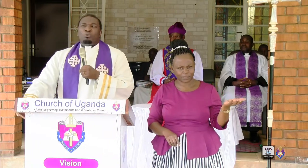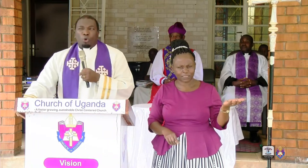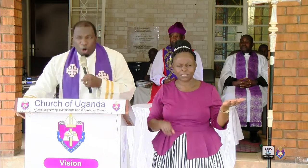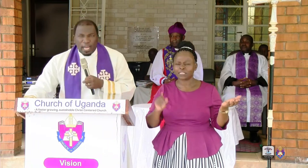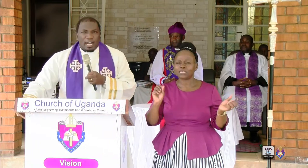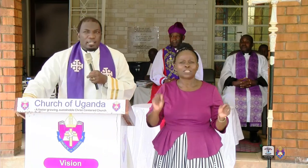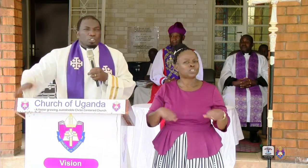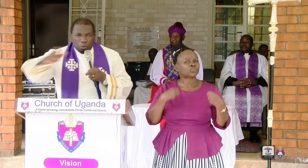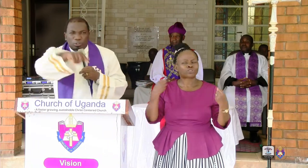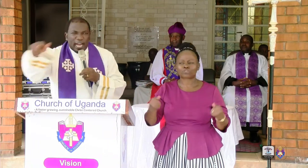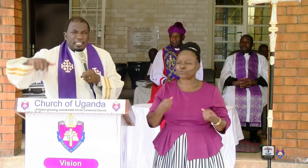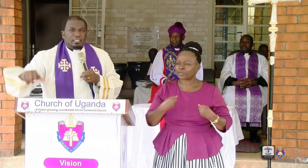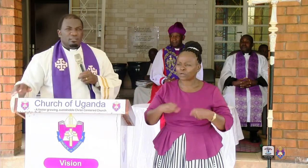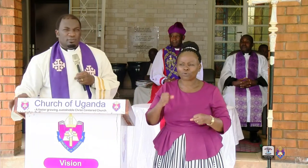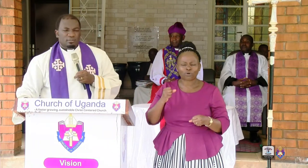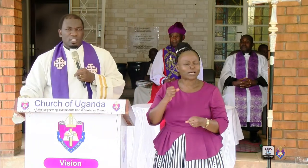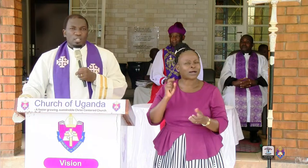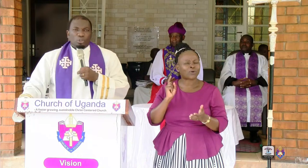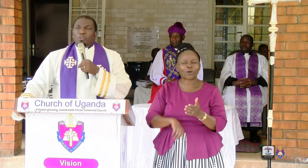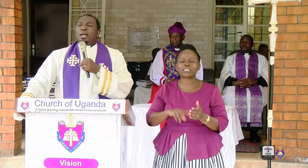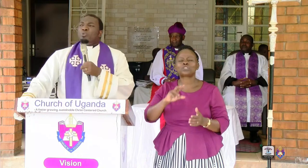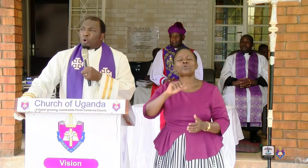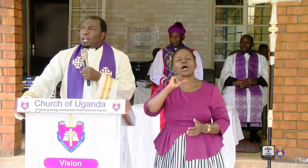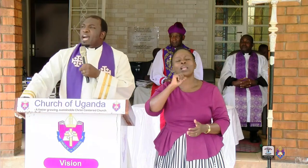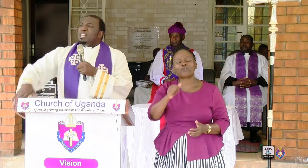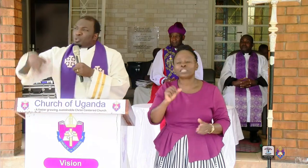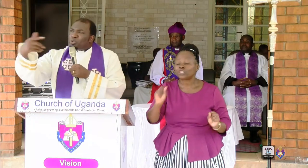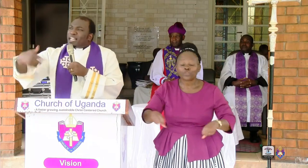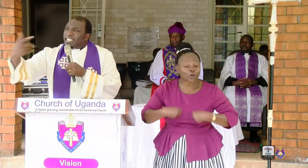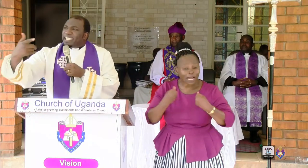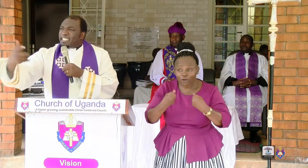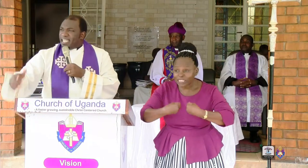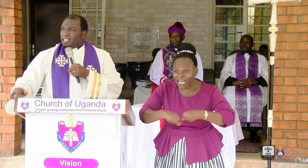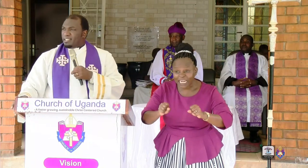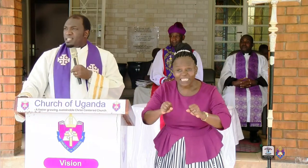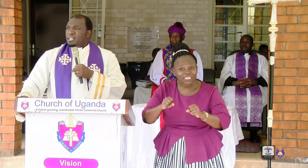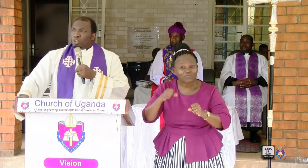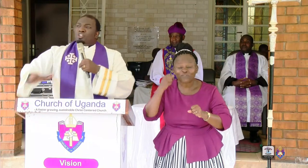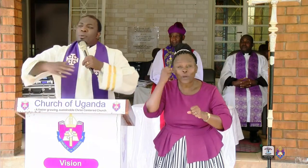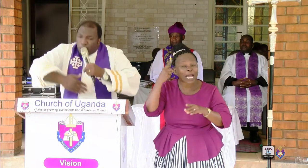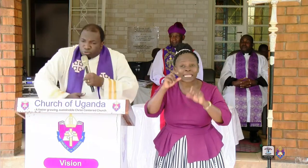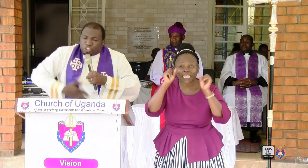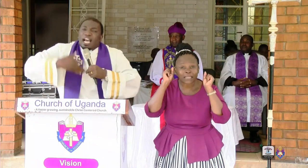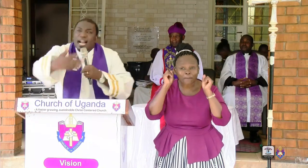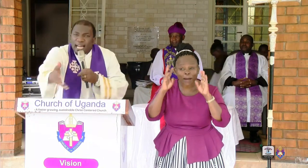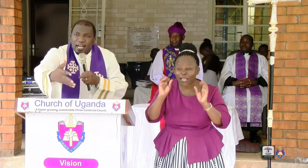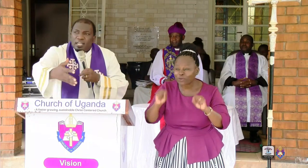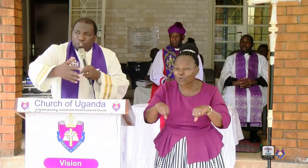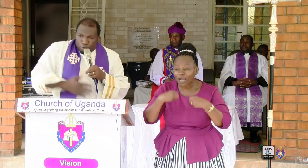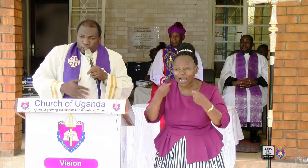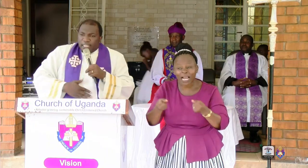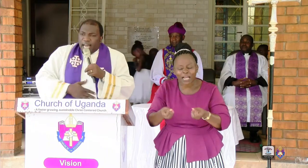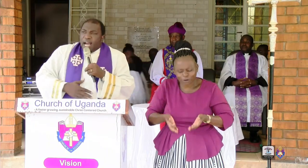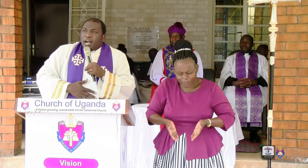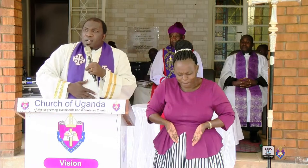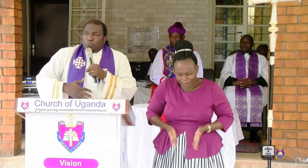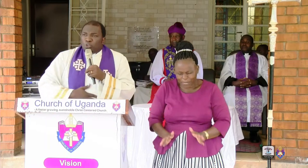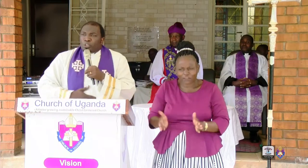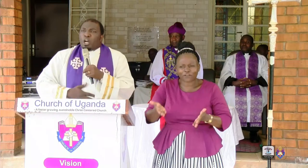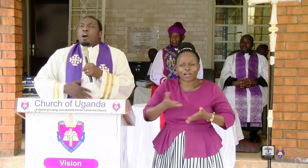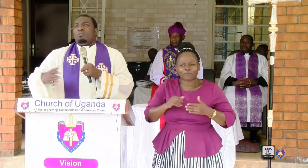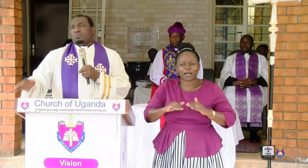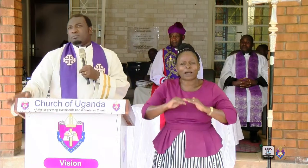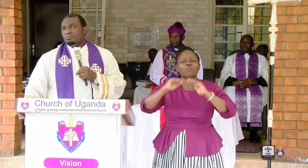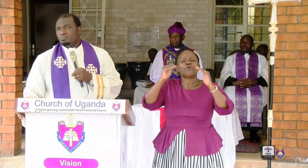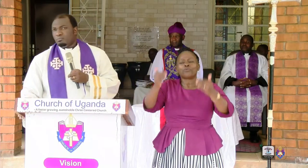Tosomola kukola chiotari. Tosomola kukola chiotategede. Tosomola kusala chiotari na